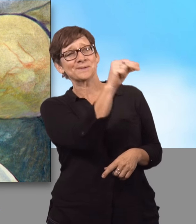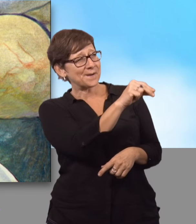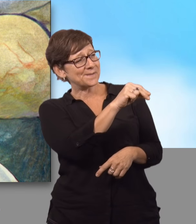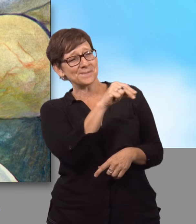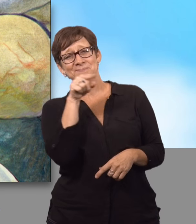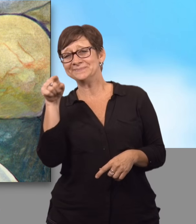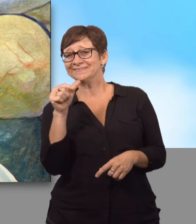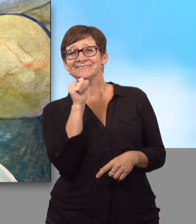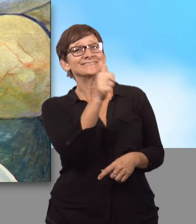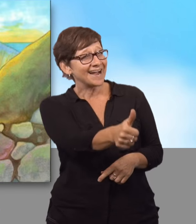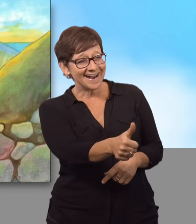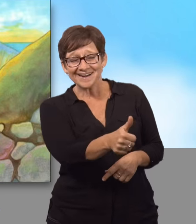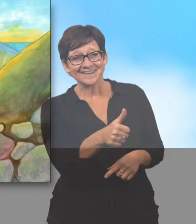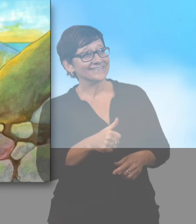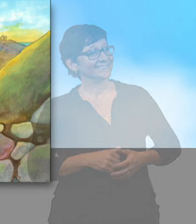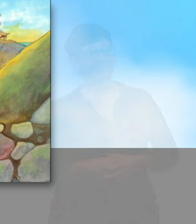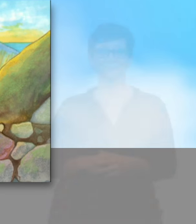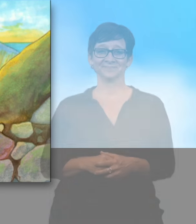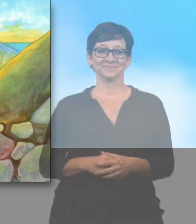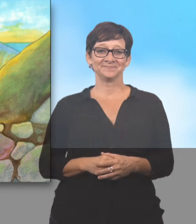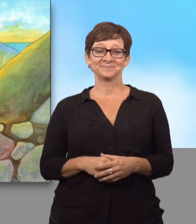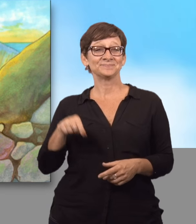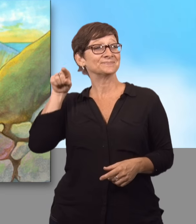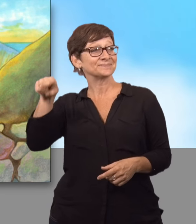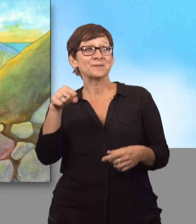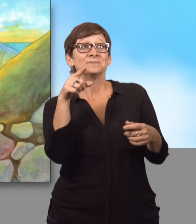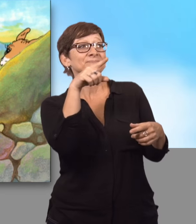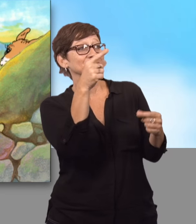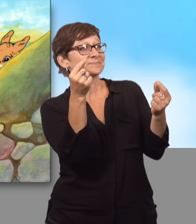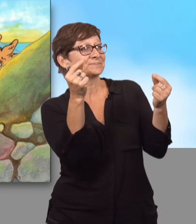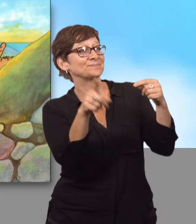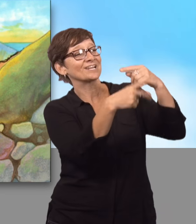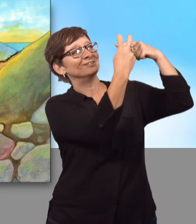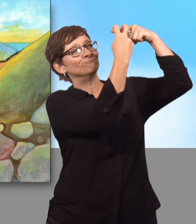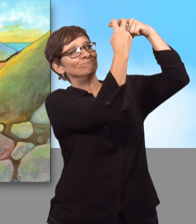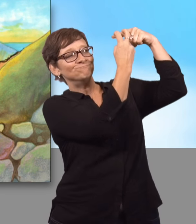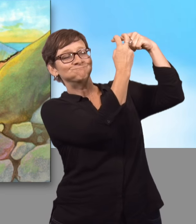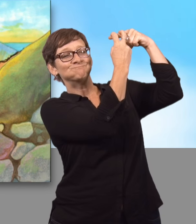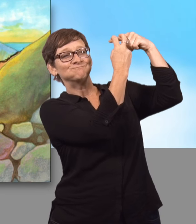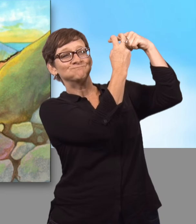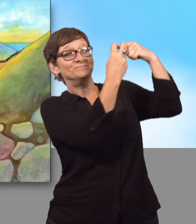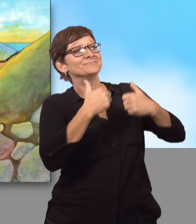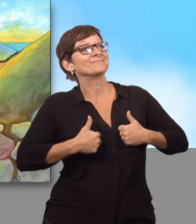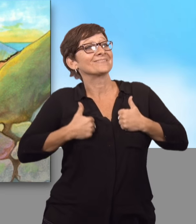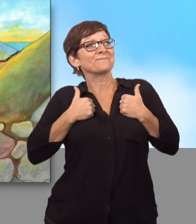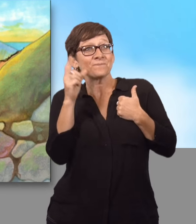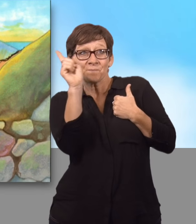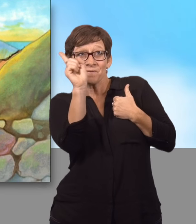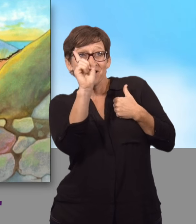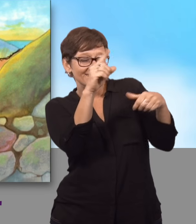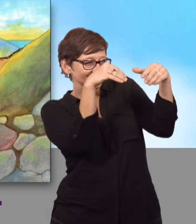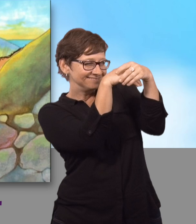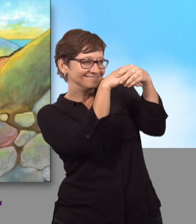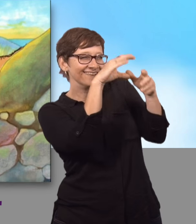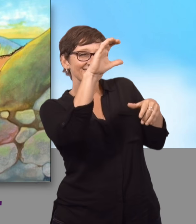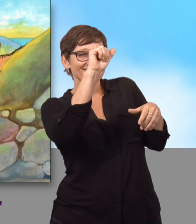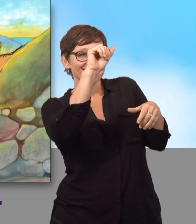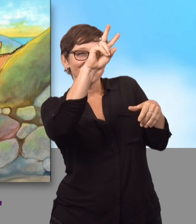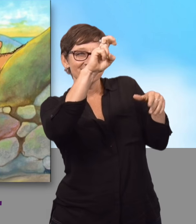amigo con cortesía. Se cuelga cabeza abajo y vive en una cueva. No creo que a las llamas les